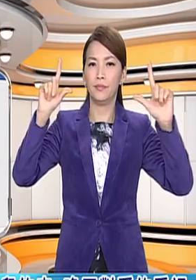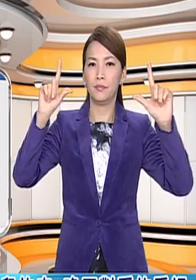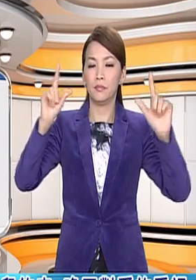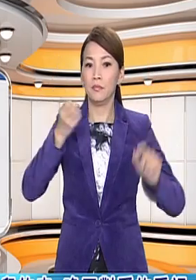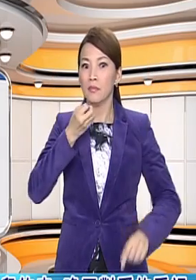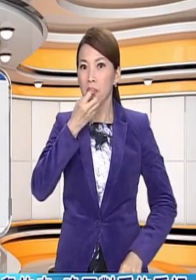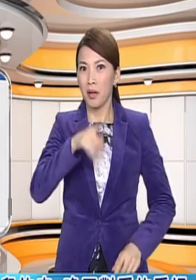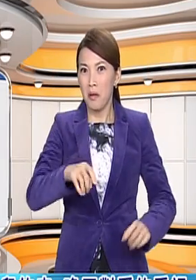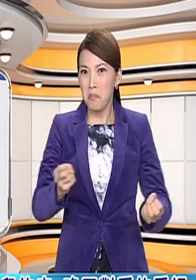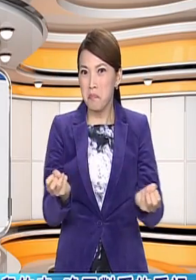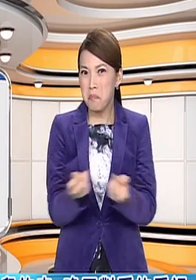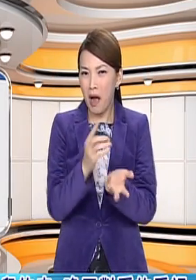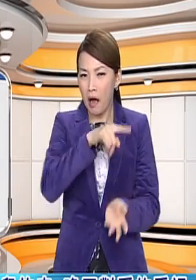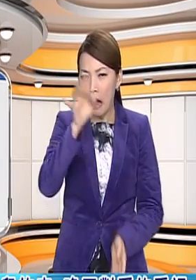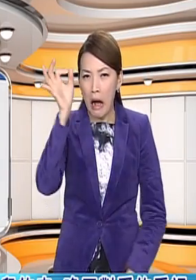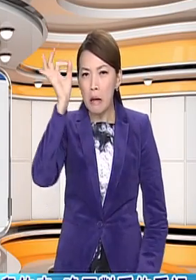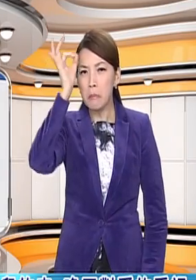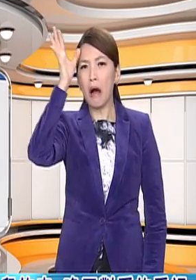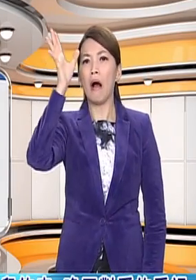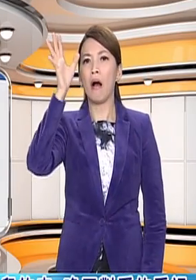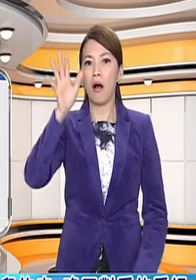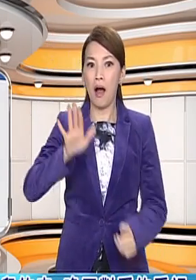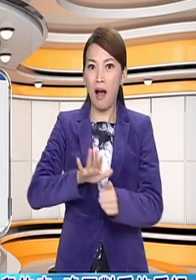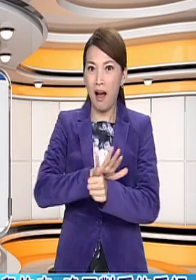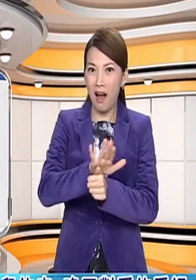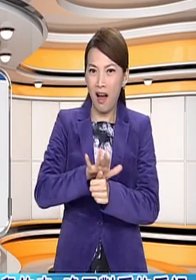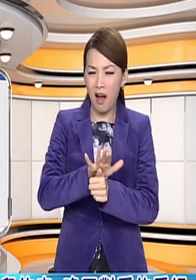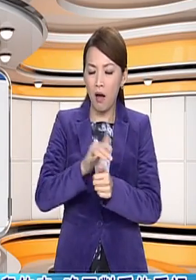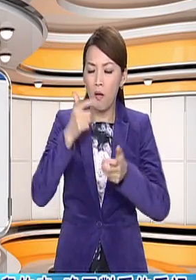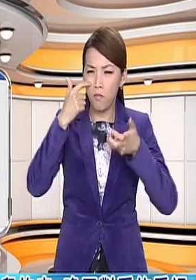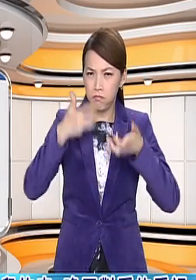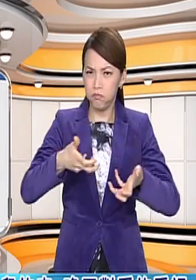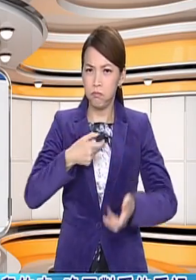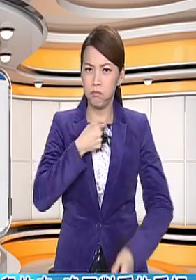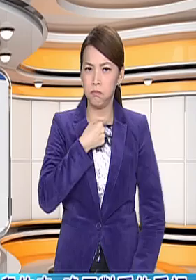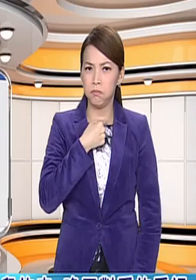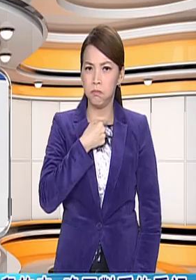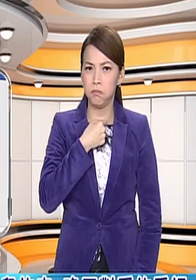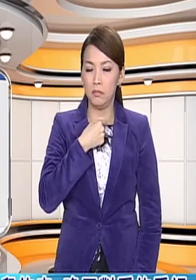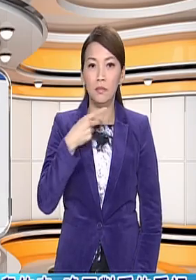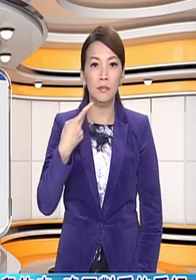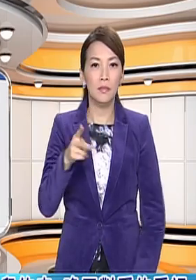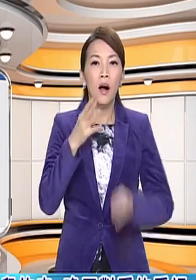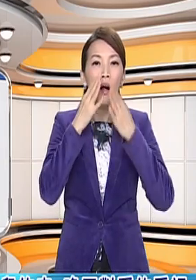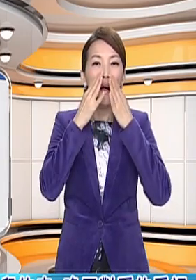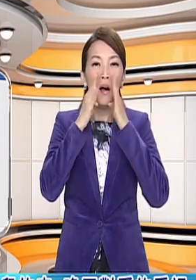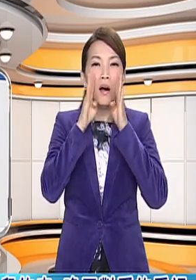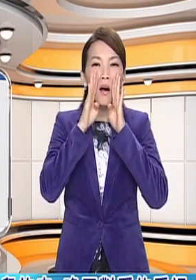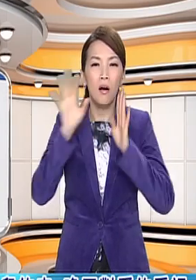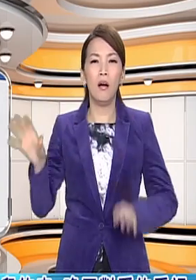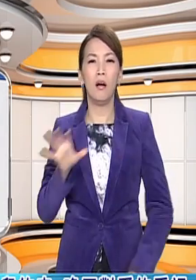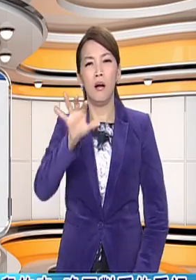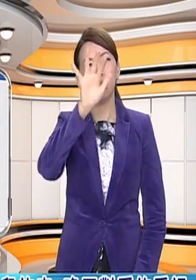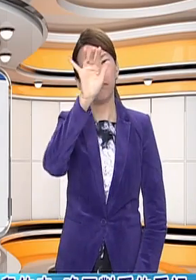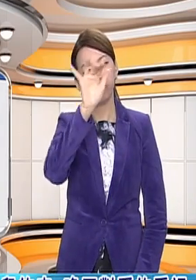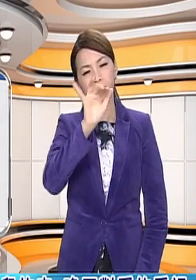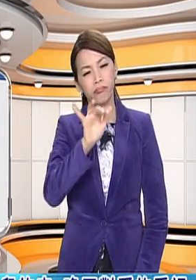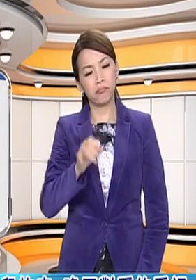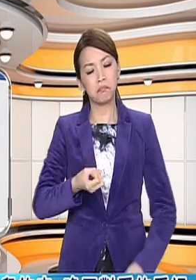度出面，希望追起不幸的事件，能够换回大家对于爱的重视。而她也